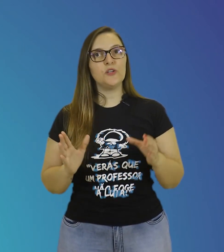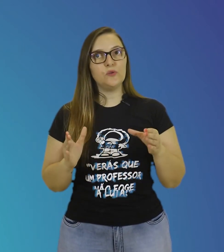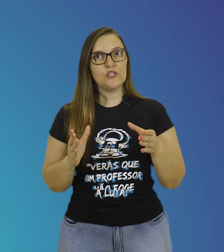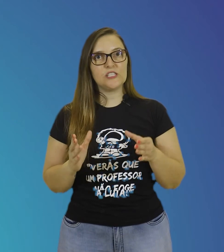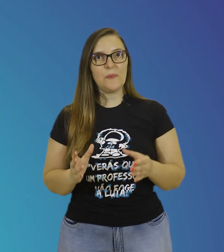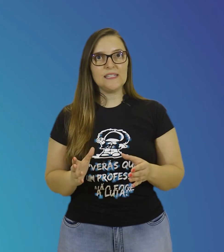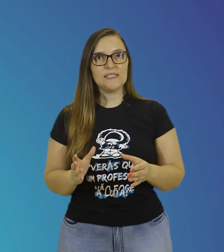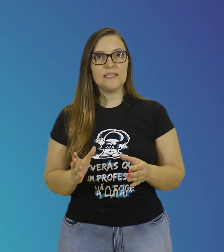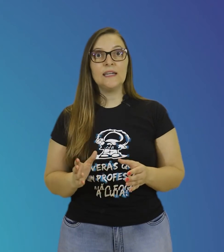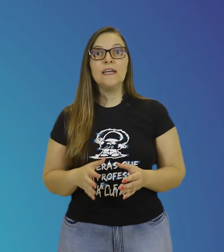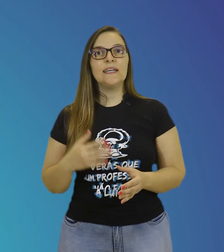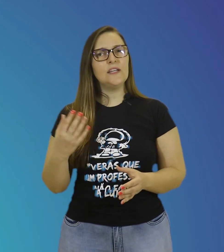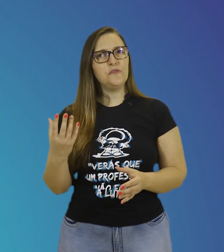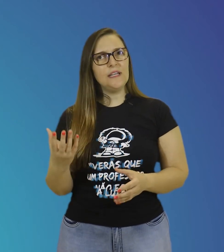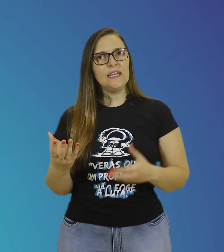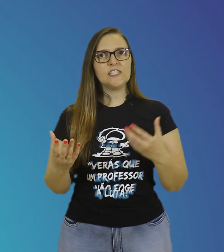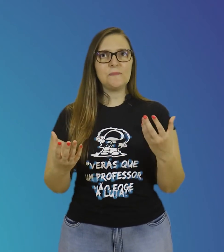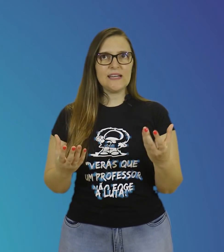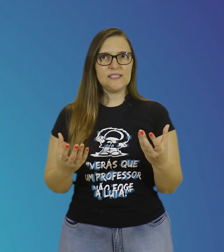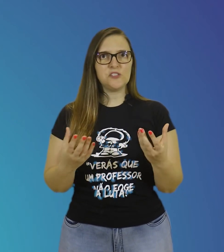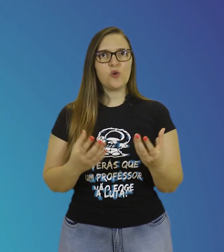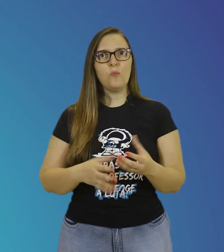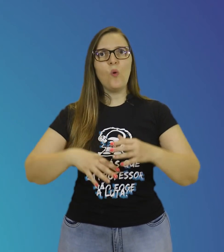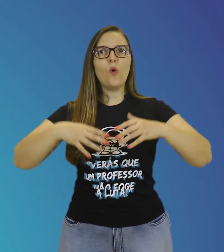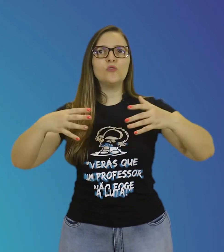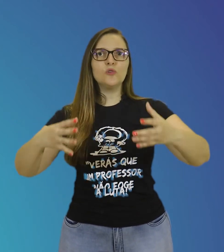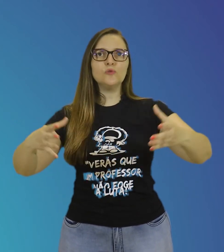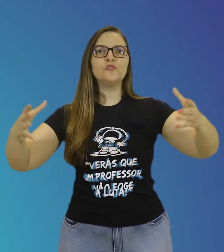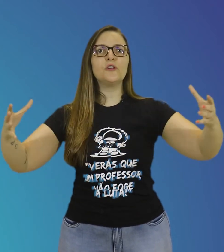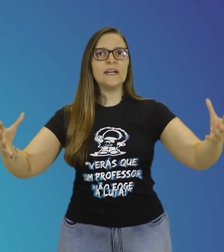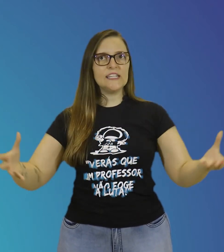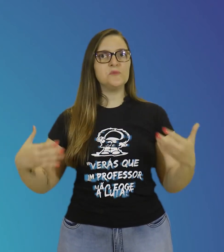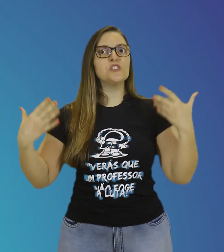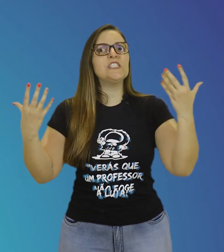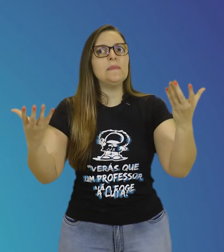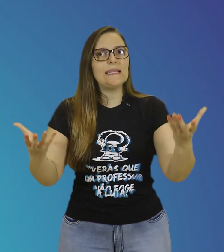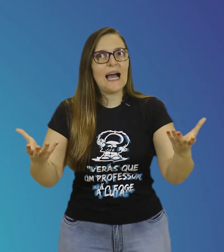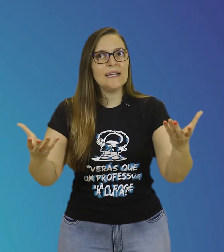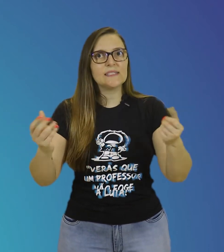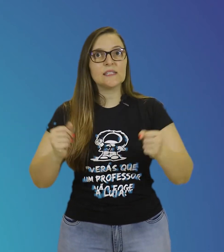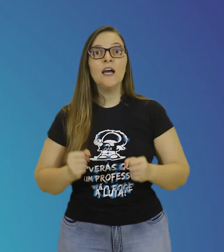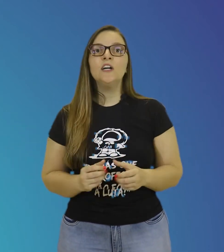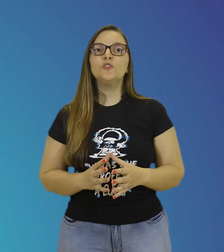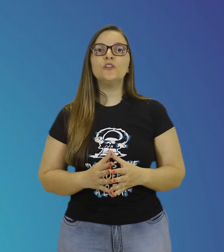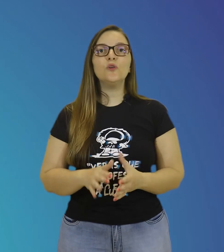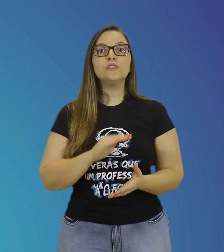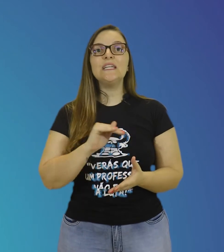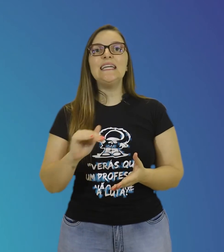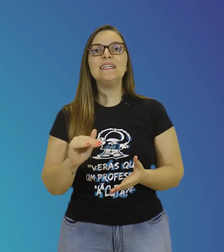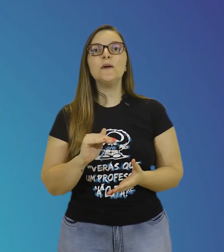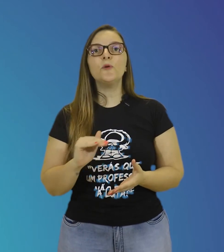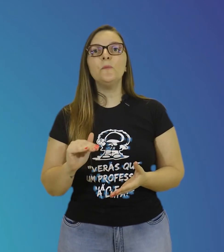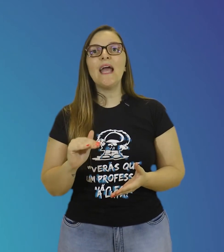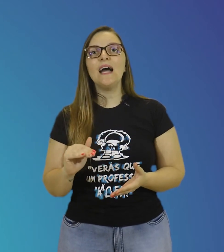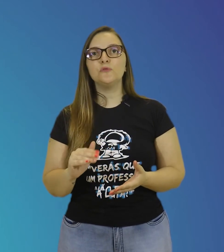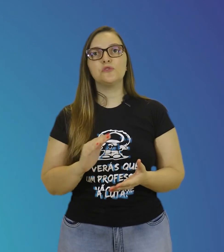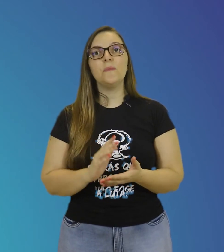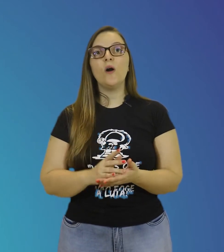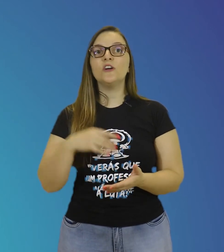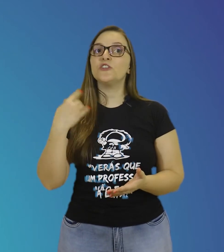tipológico de espécie, que definia espécies como um conjunto de organismos similares, tornou-se